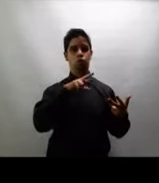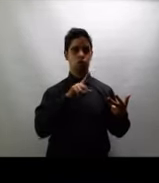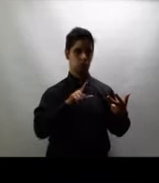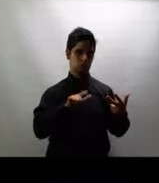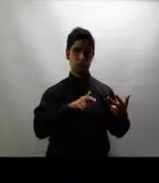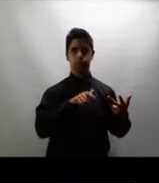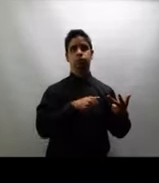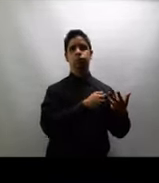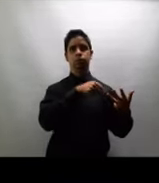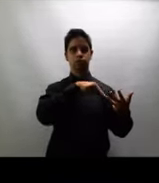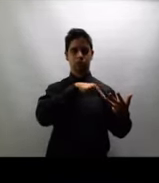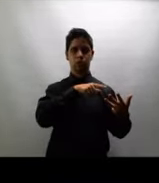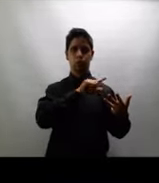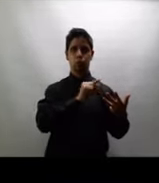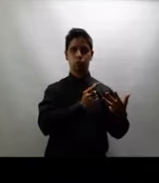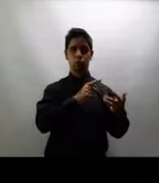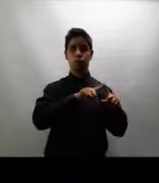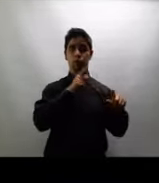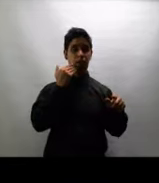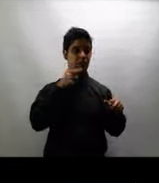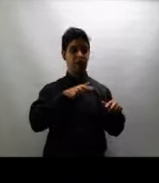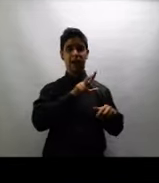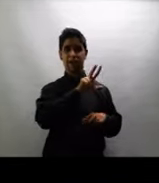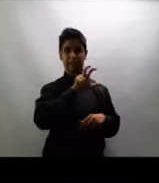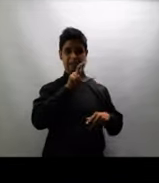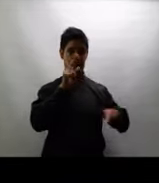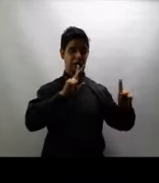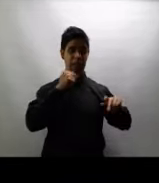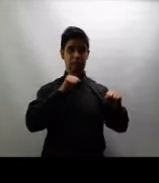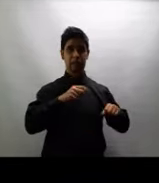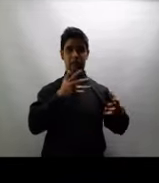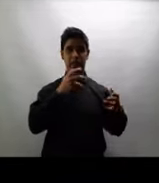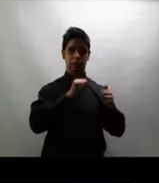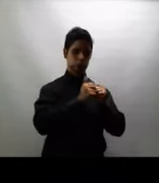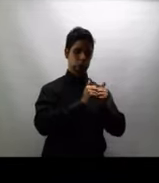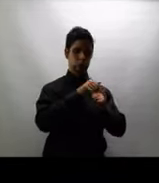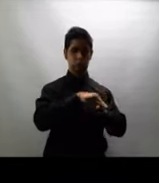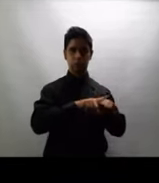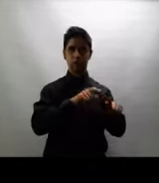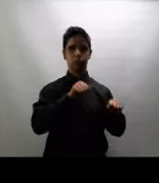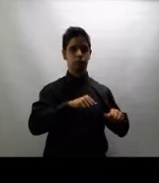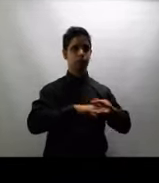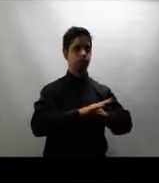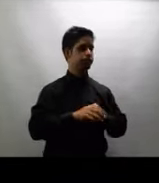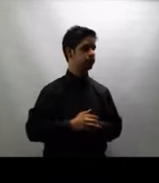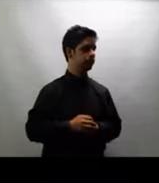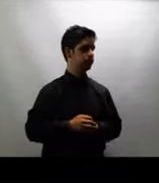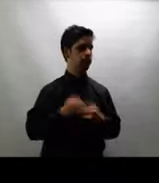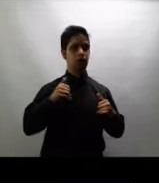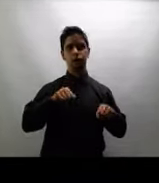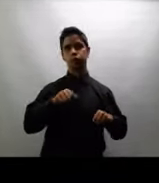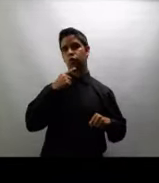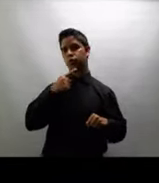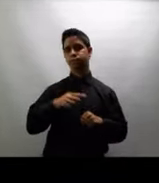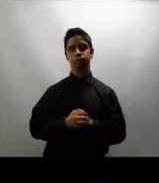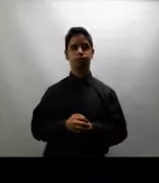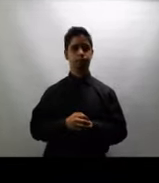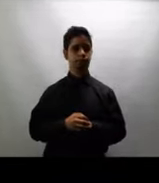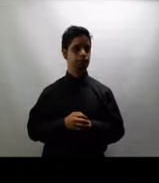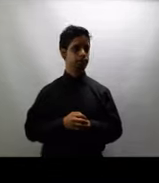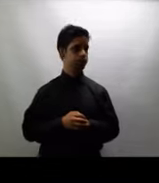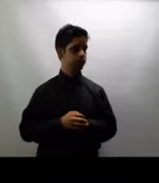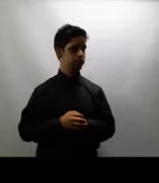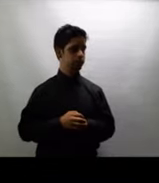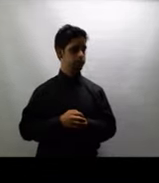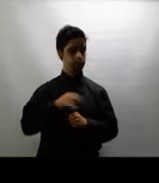a decir, ahí habían casi 300 figuras para entrar. ¡Wow! ¡Ea, rayos! Ahora sí lo puedes decir. Bueno, es sí, un detalle